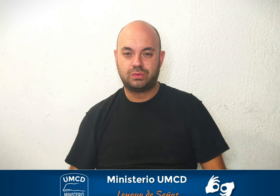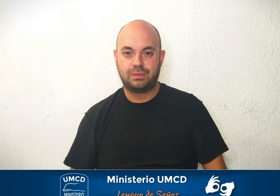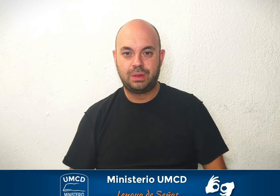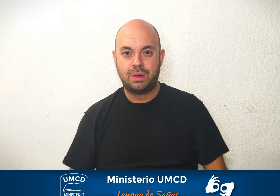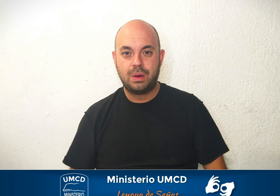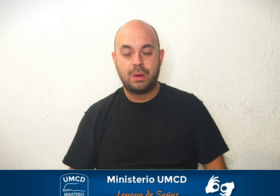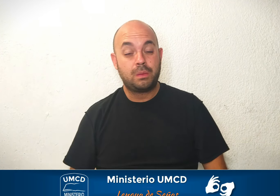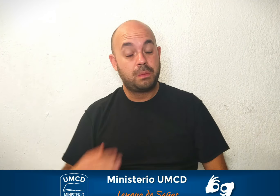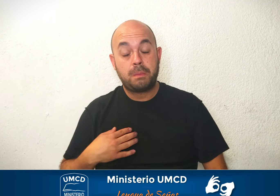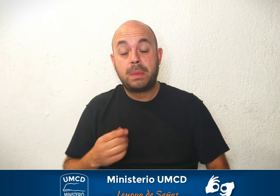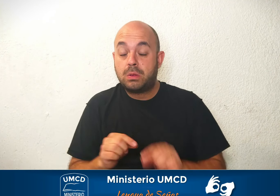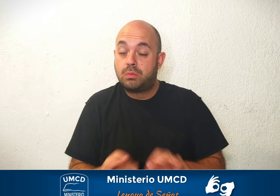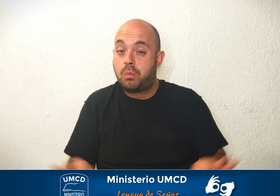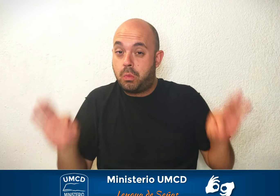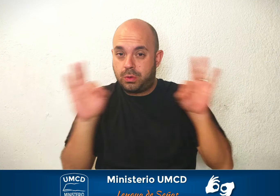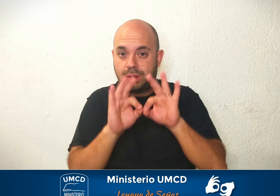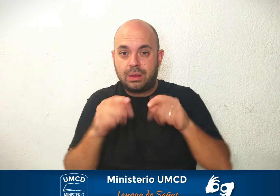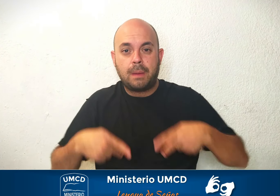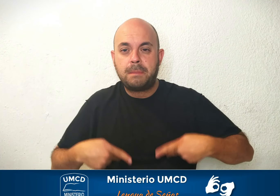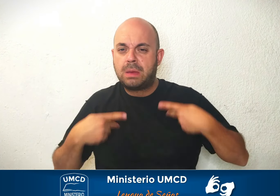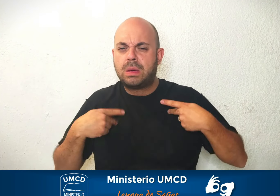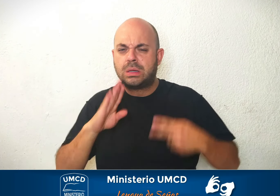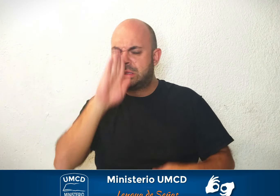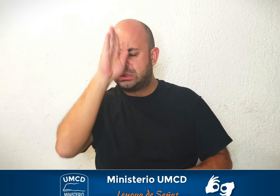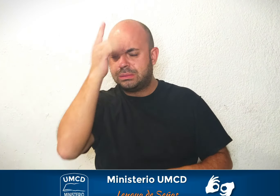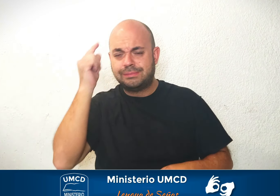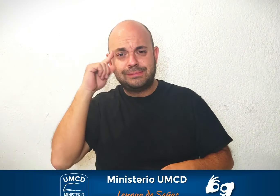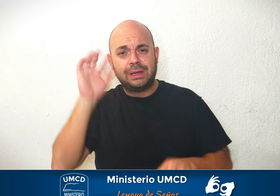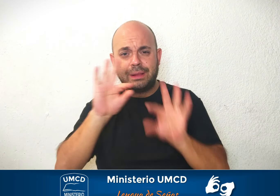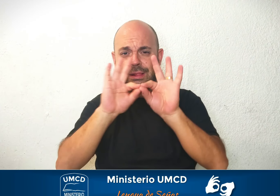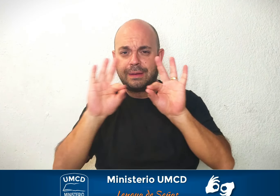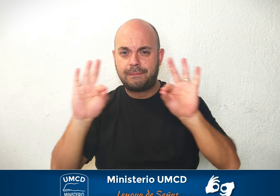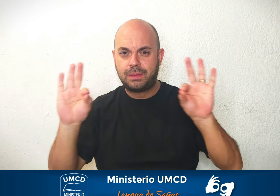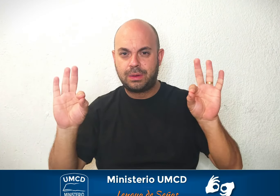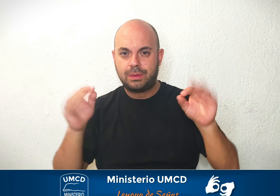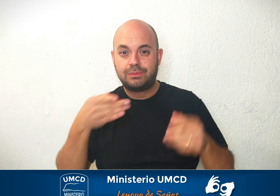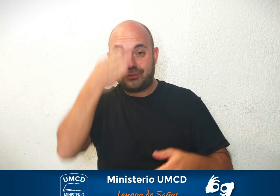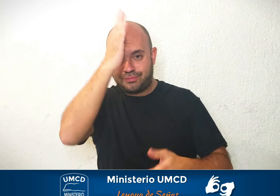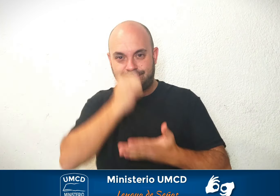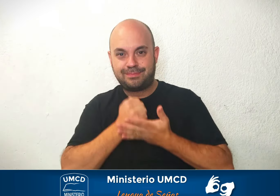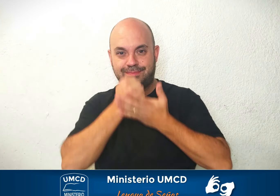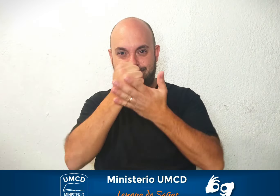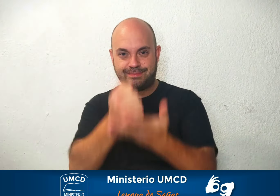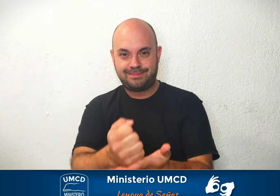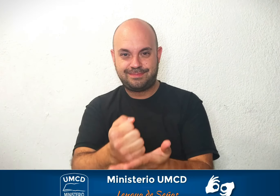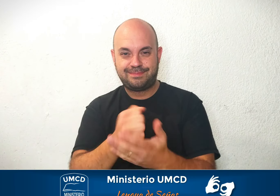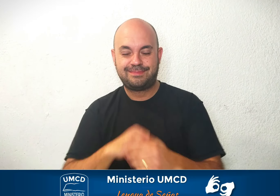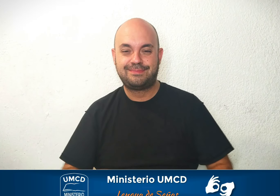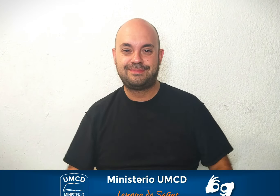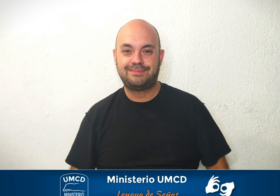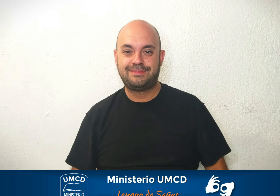santos ante los ojos de Dios, pero tenemos que vivir una vida santa. Que Dios nos ayude.